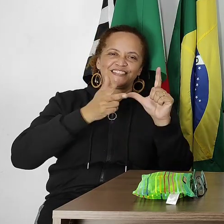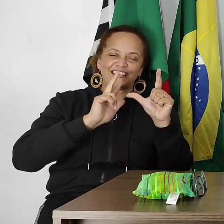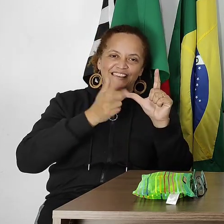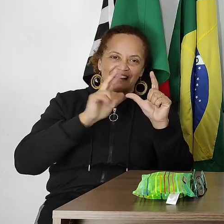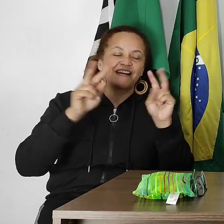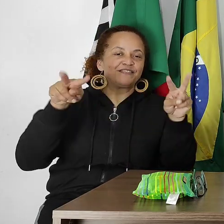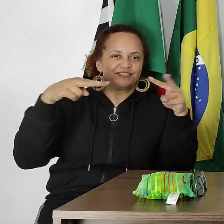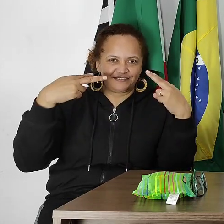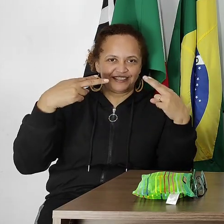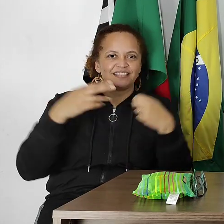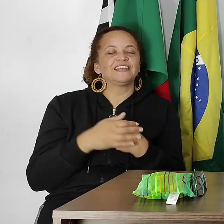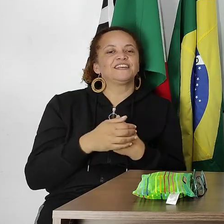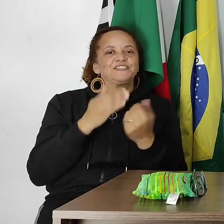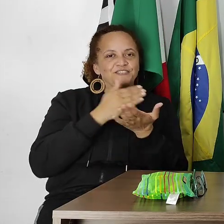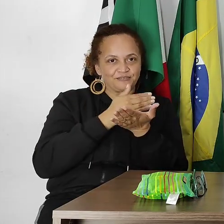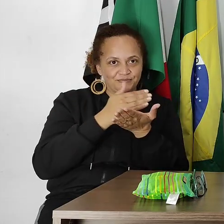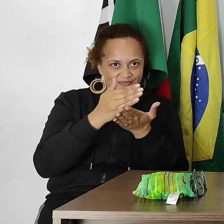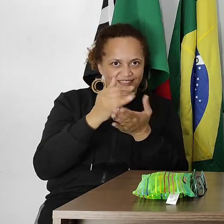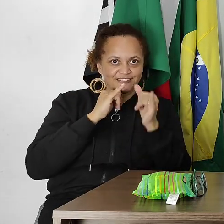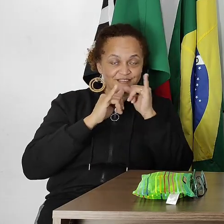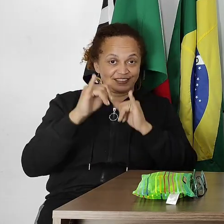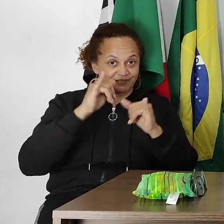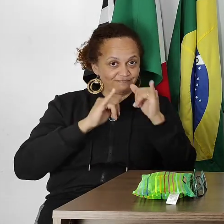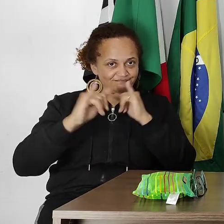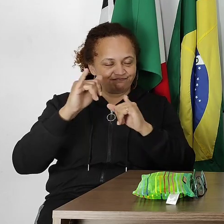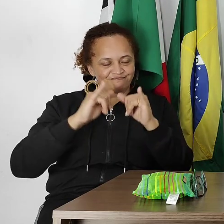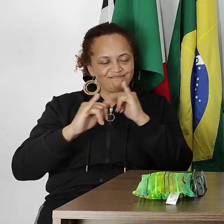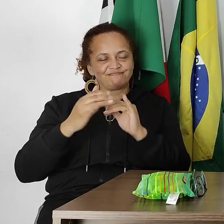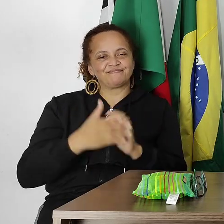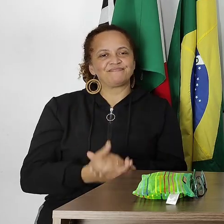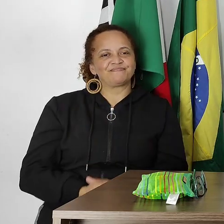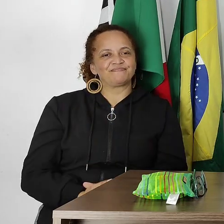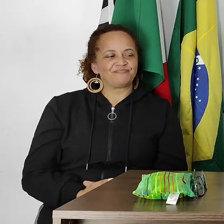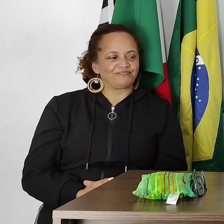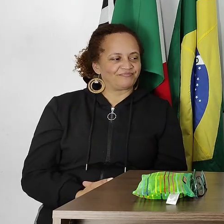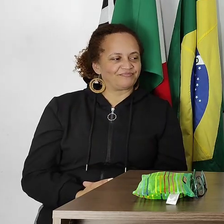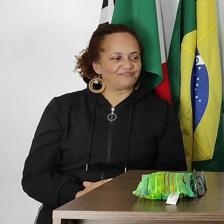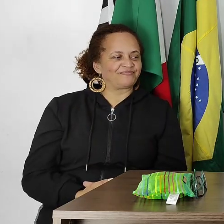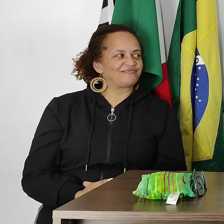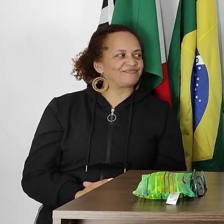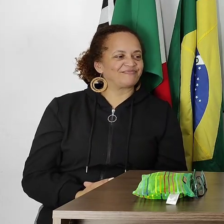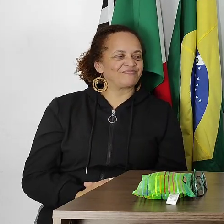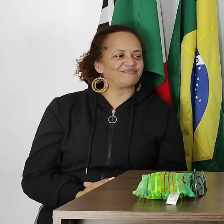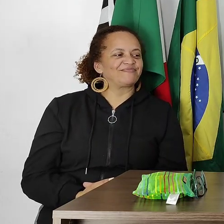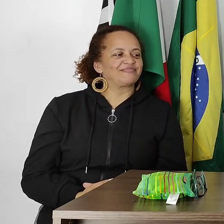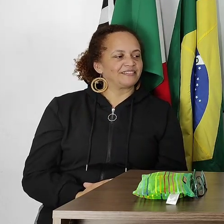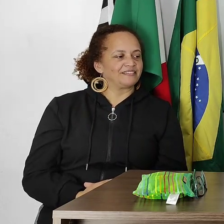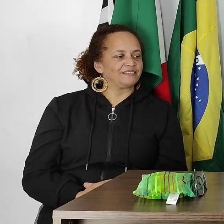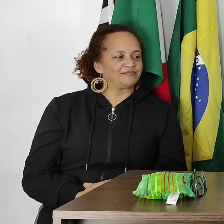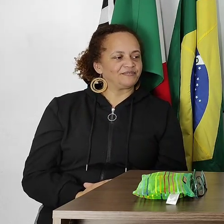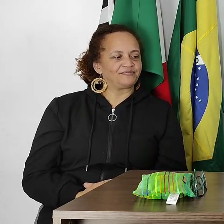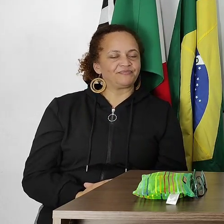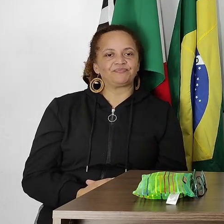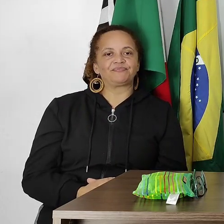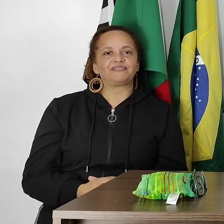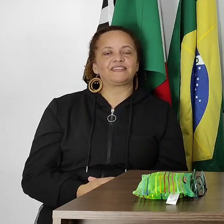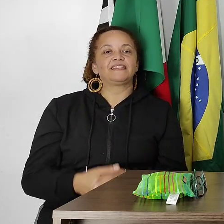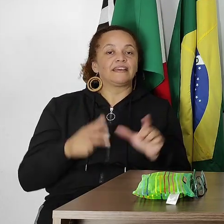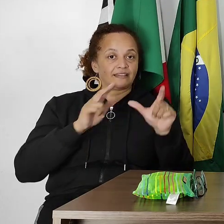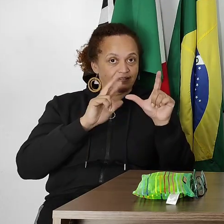entrar, Vamos já começar com os avisos, porque tem muito o que falar ainda. Então, vamos falar